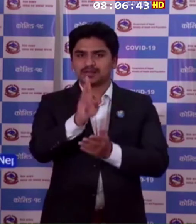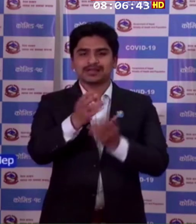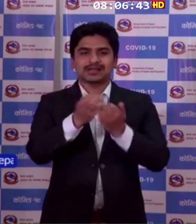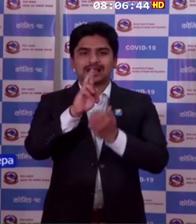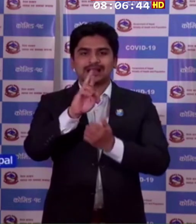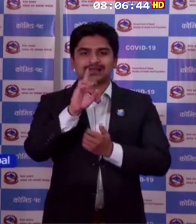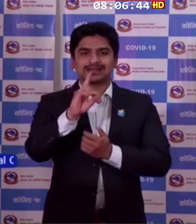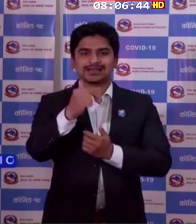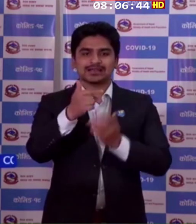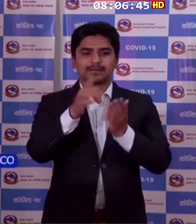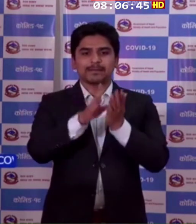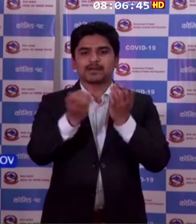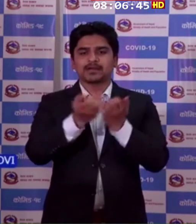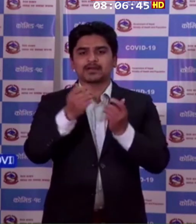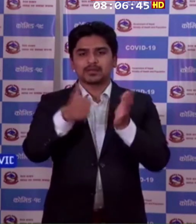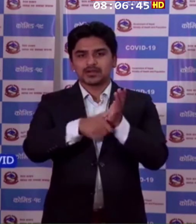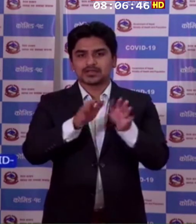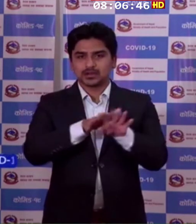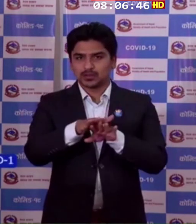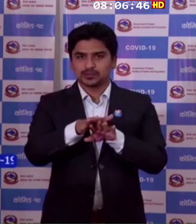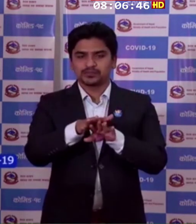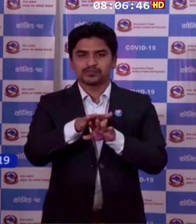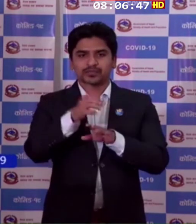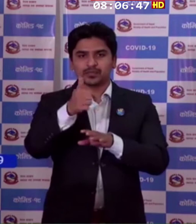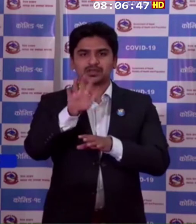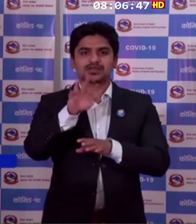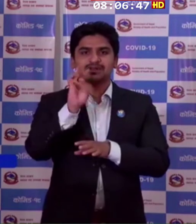गरी RDT विधिबाट गरिने परीक्षणहरूको संख्या